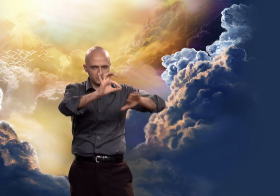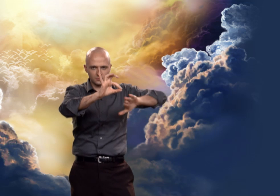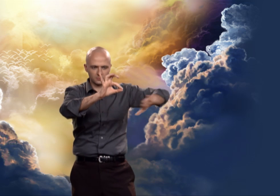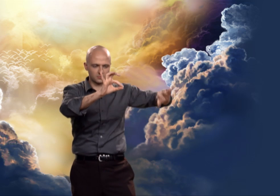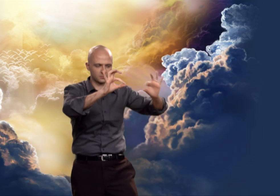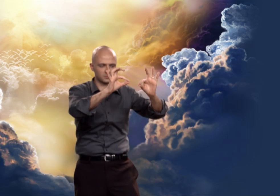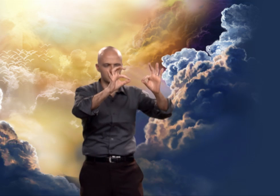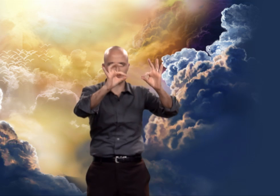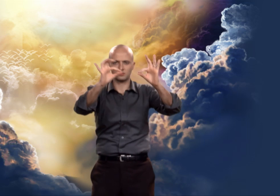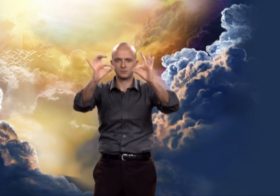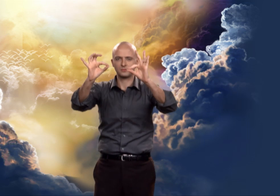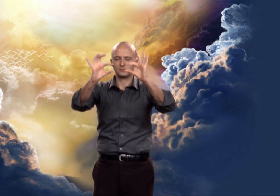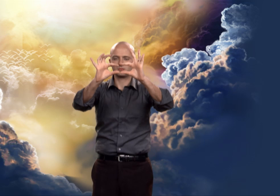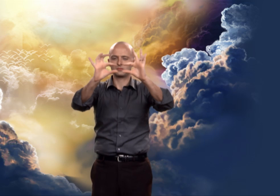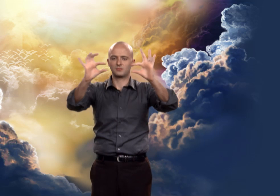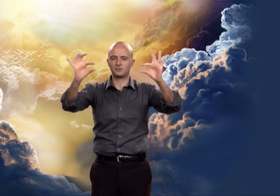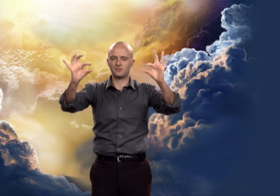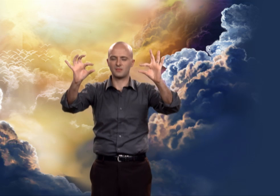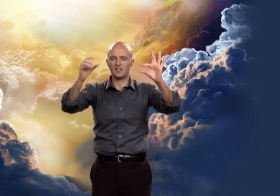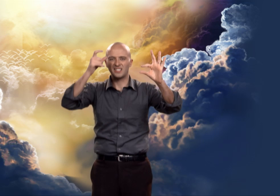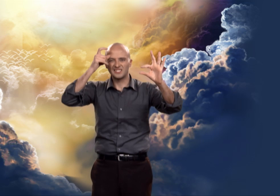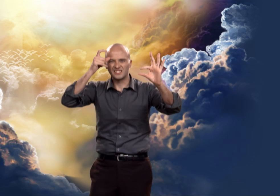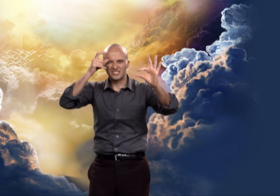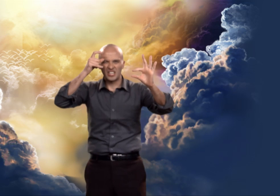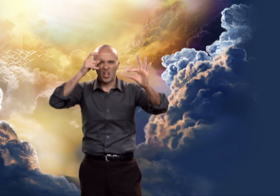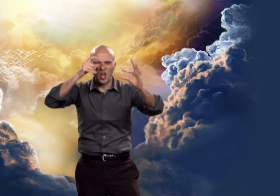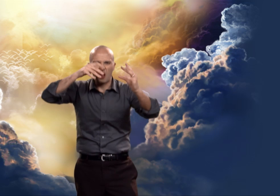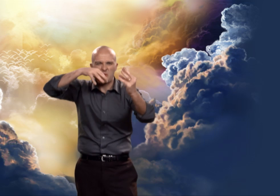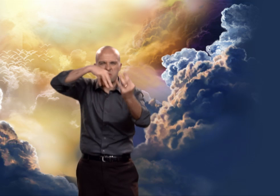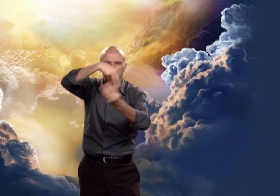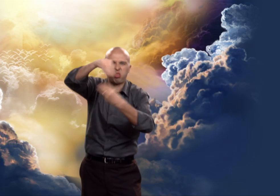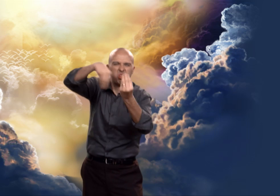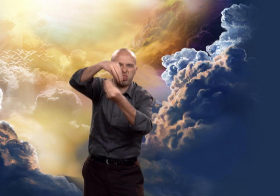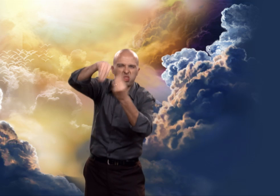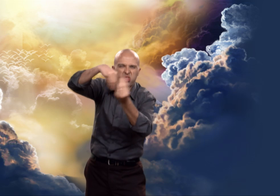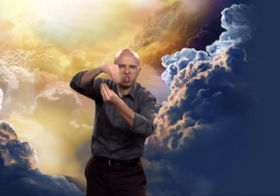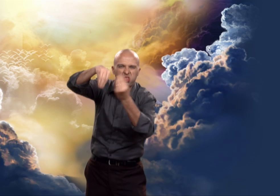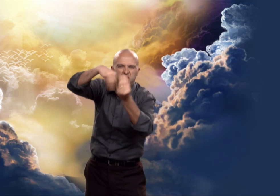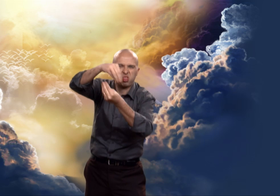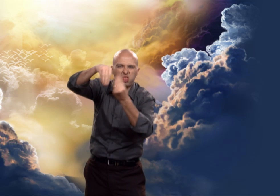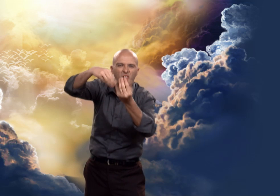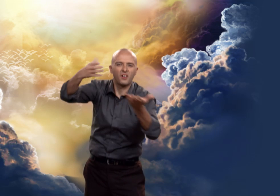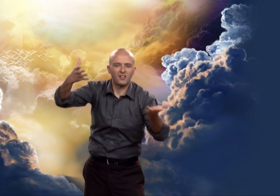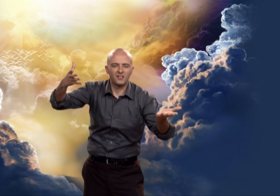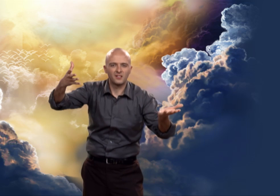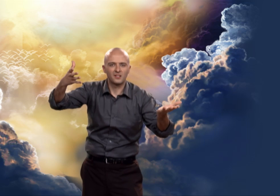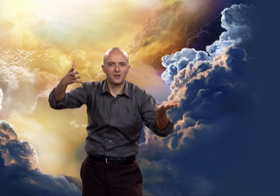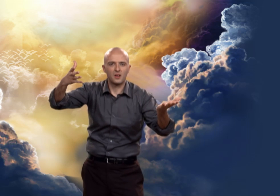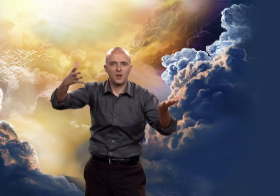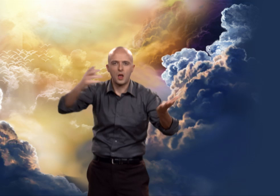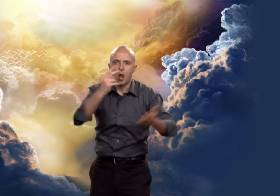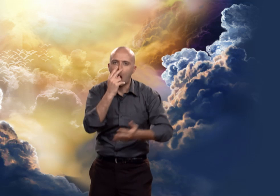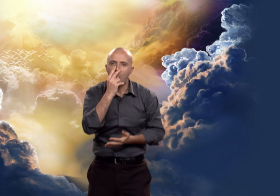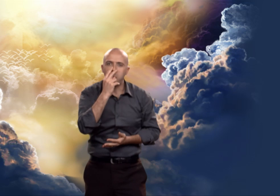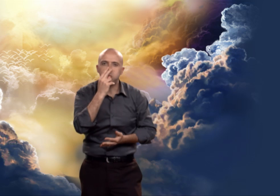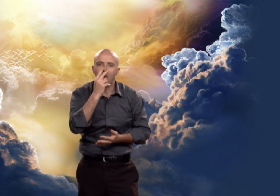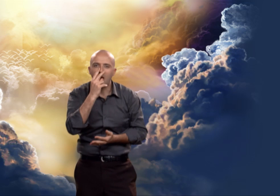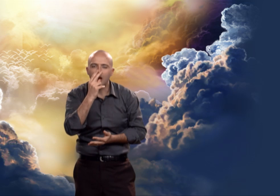guiadas pela palavra de Deus, ficarão desorientadas em suas tentativas de investigar as relações entre a ciência e